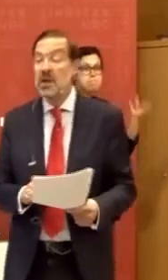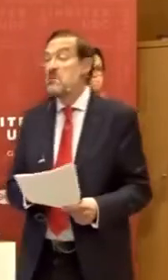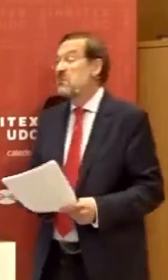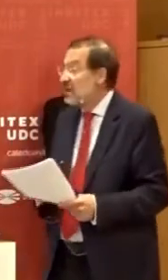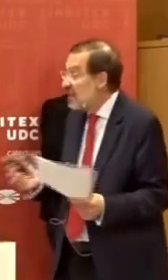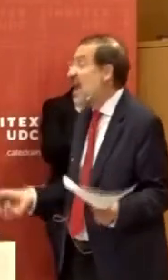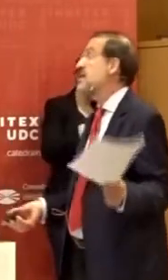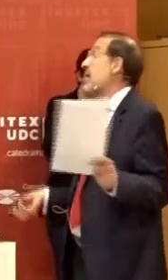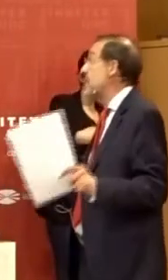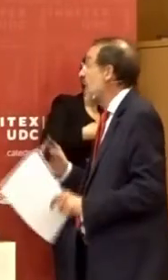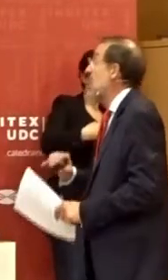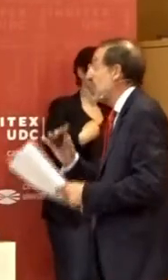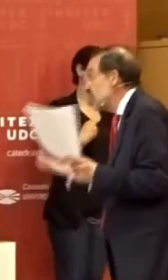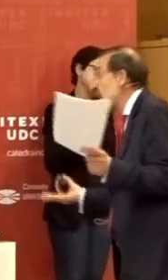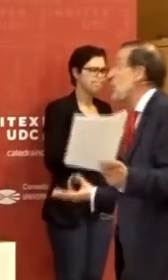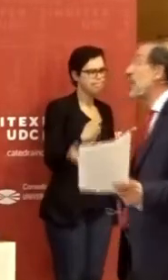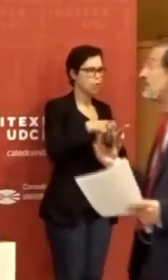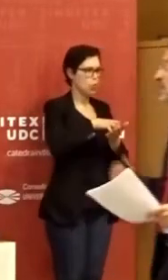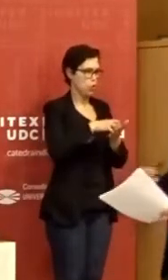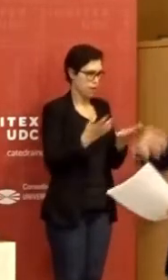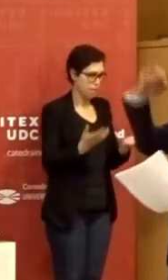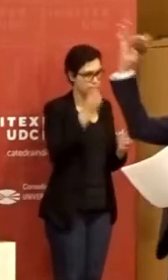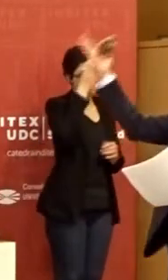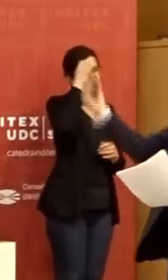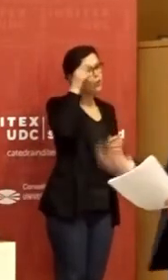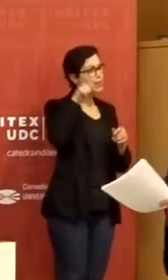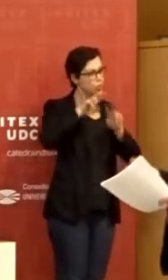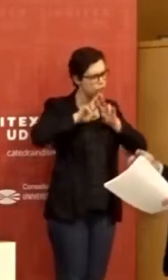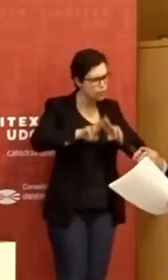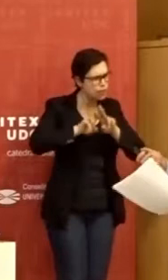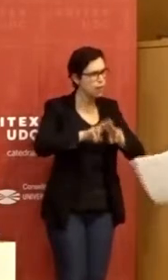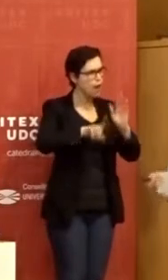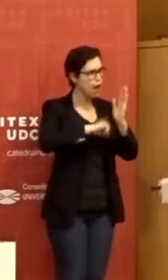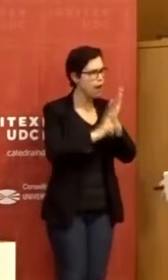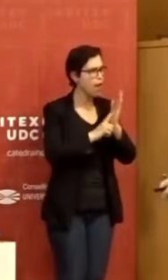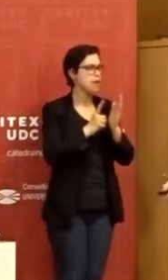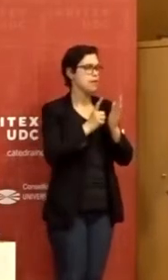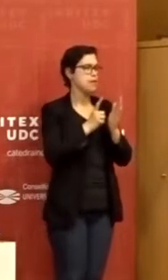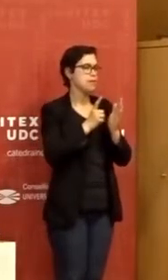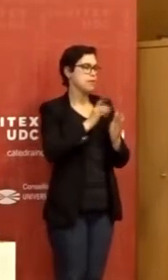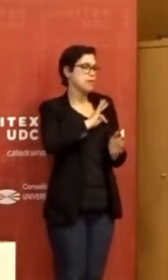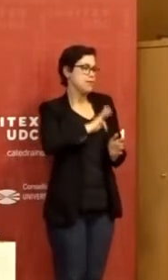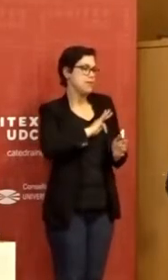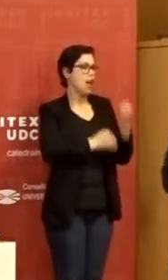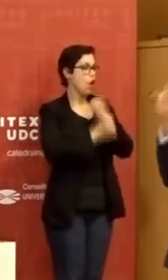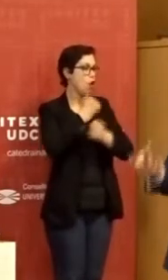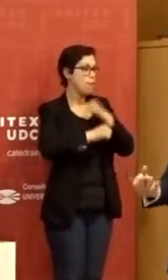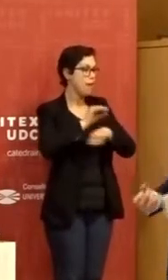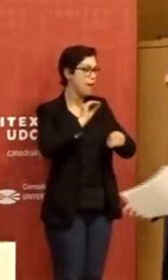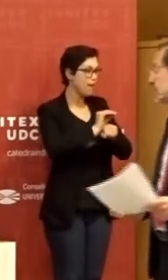contratar. Quizás habría que revisarlo también y convertir esos incentivos económicos realmente